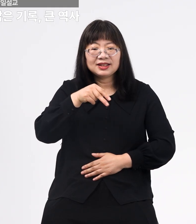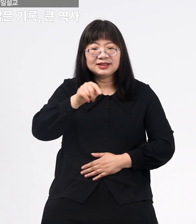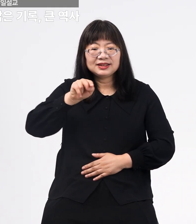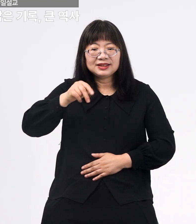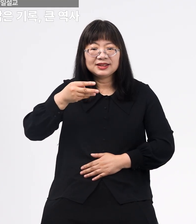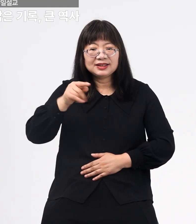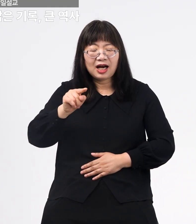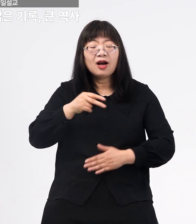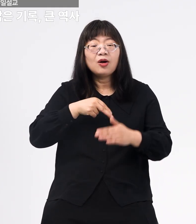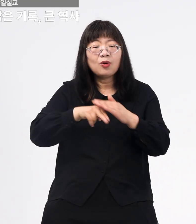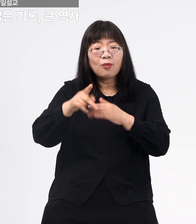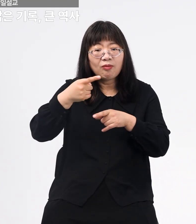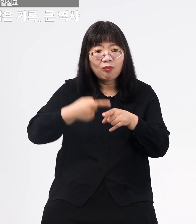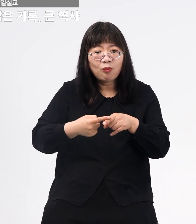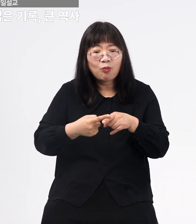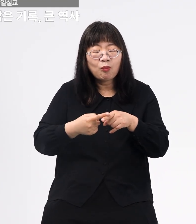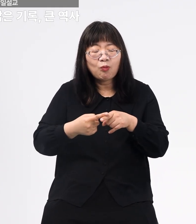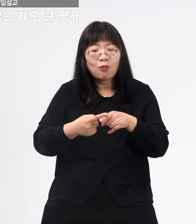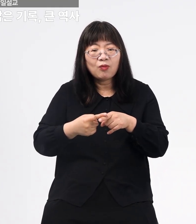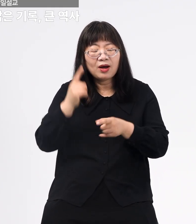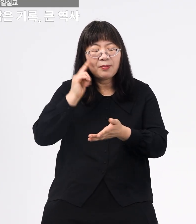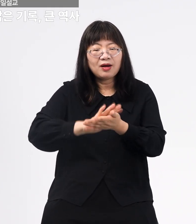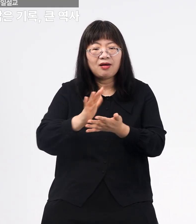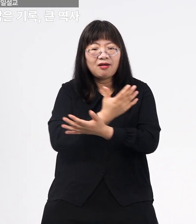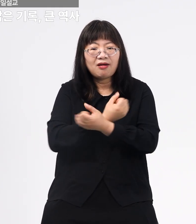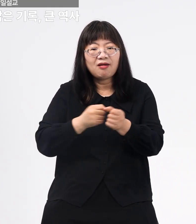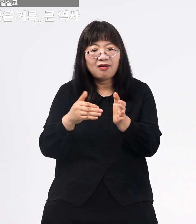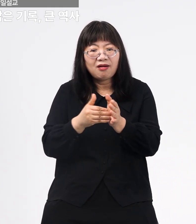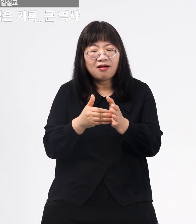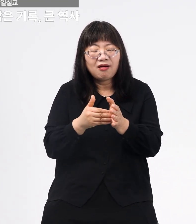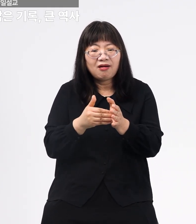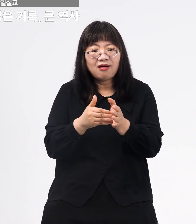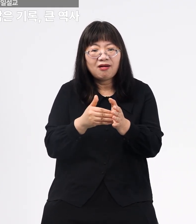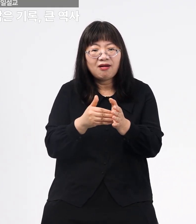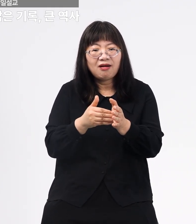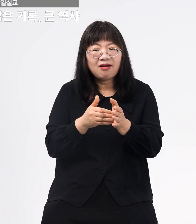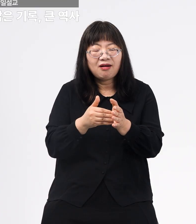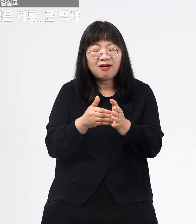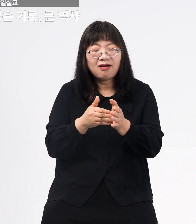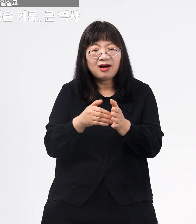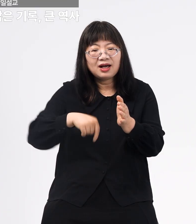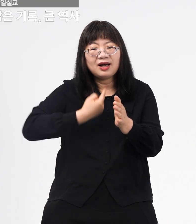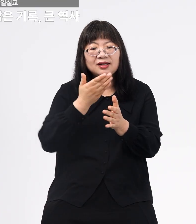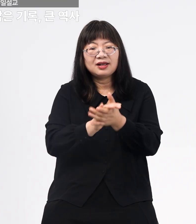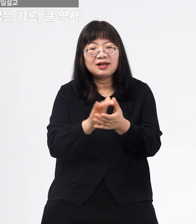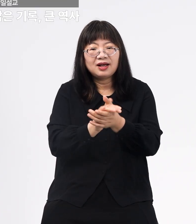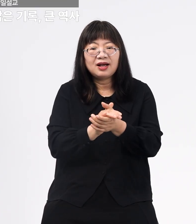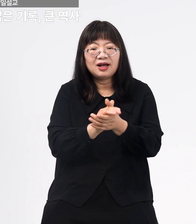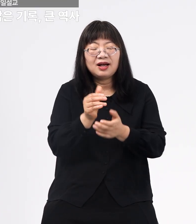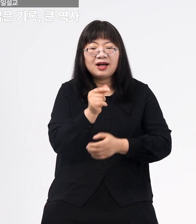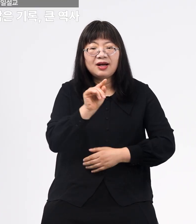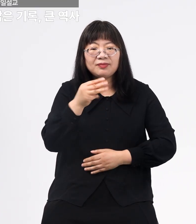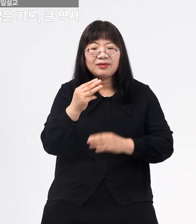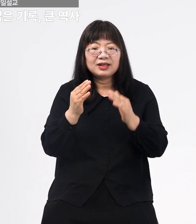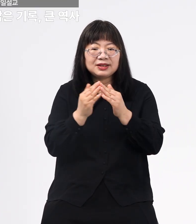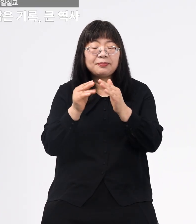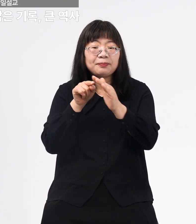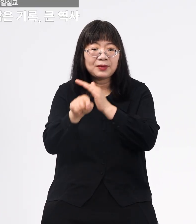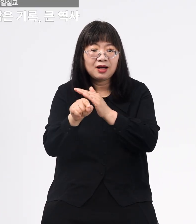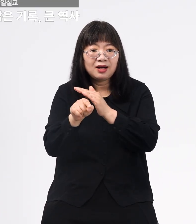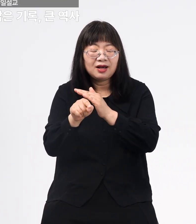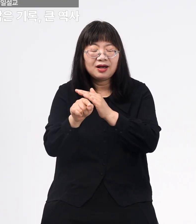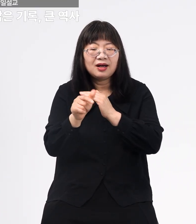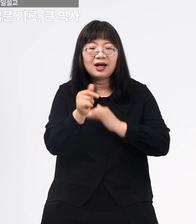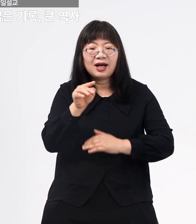시스라가 도망가다가 평화협정을 맺은 자기 친구 하벨의 집에 들어가요. 근데